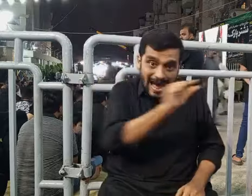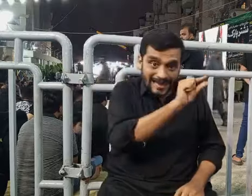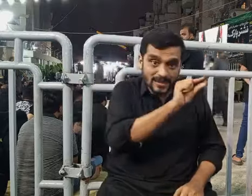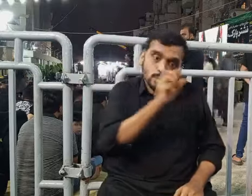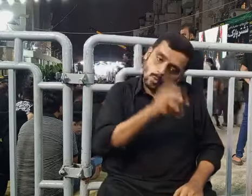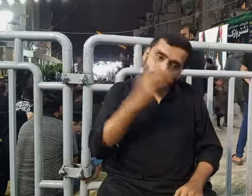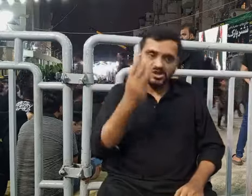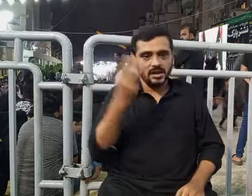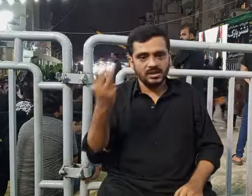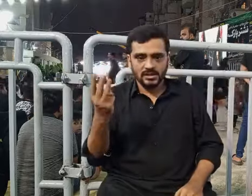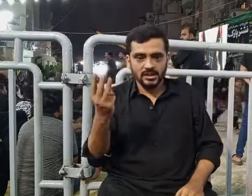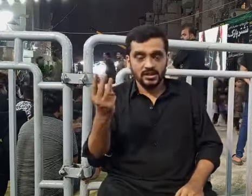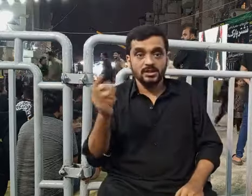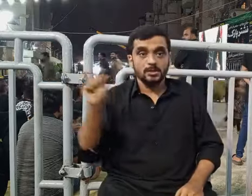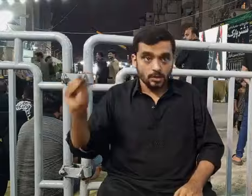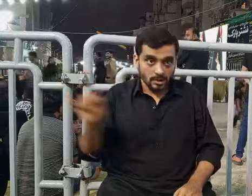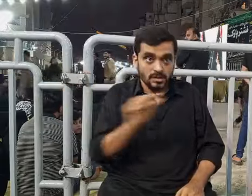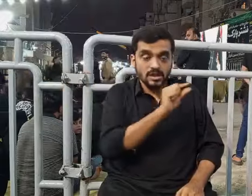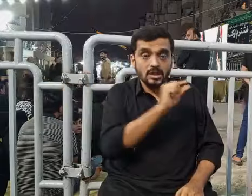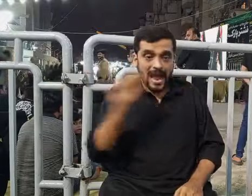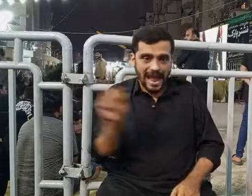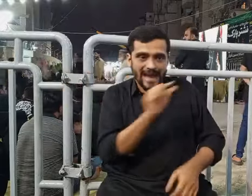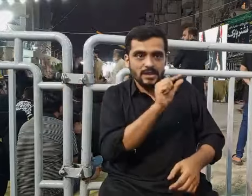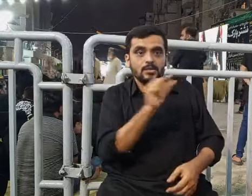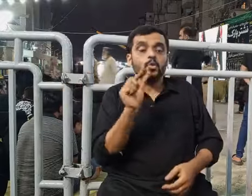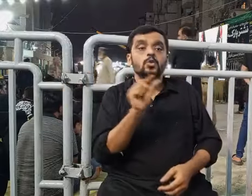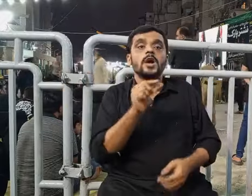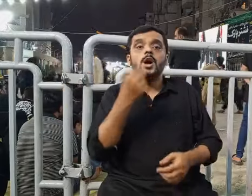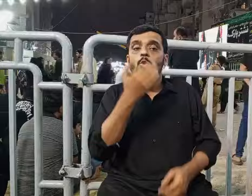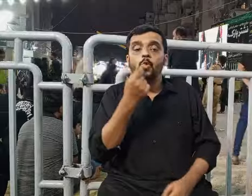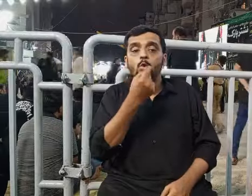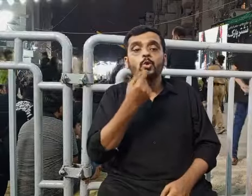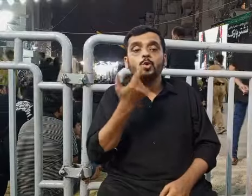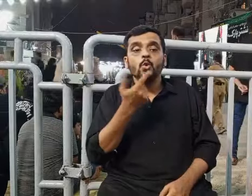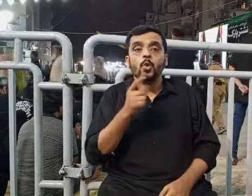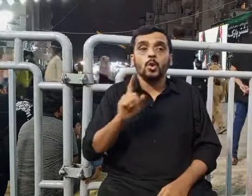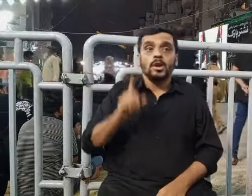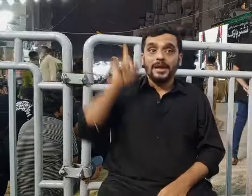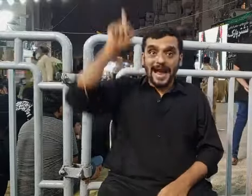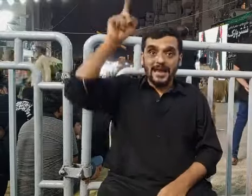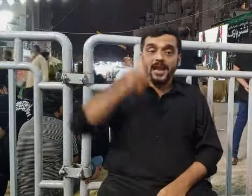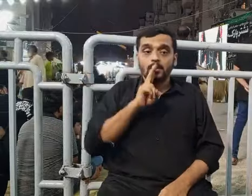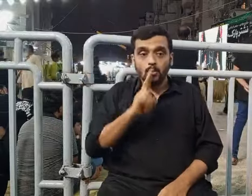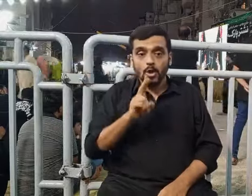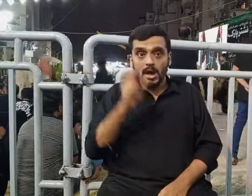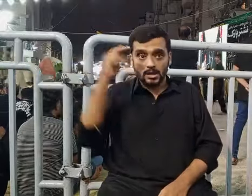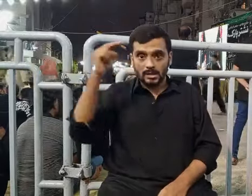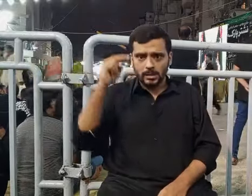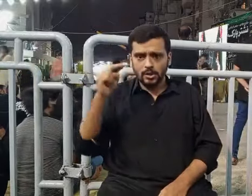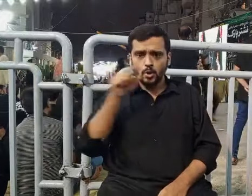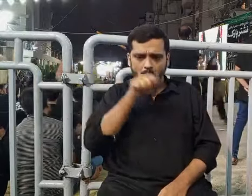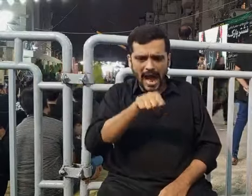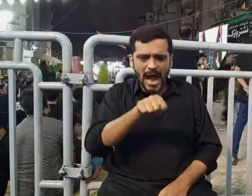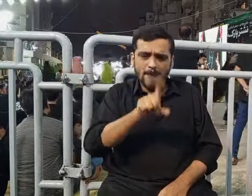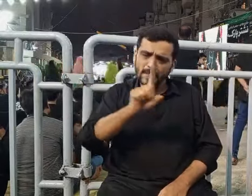اس سے زیادہ ایکسپریشن حکم تو ہو نہیں سکتا کہ آپ اپنے گھروں میں وقرنا بھی بیوتکن ولا تبرجنا تبرج